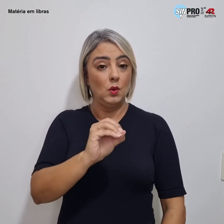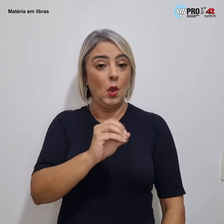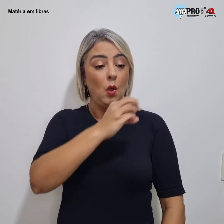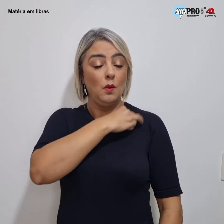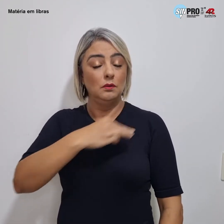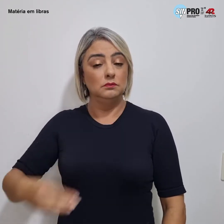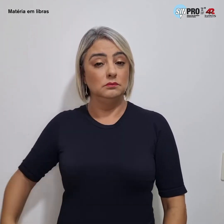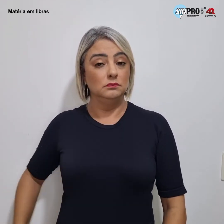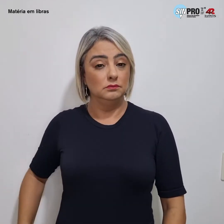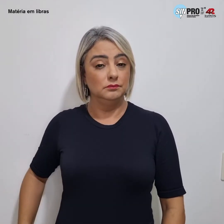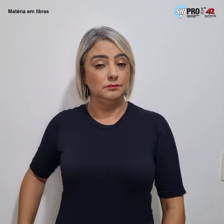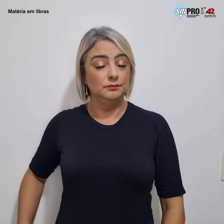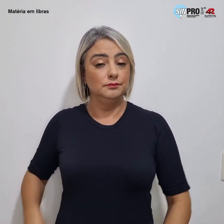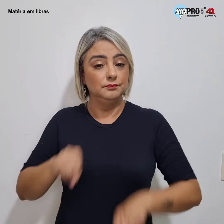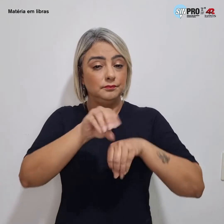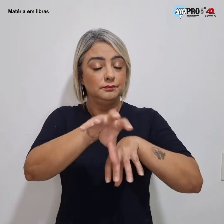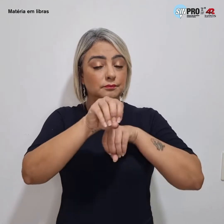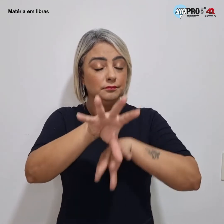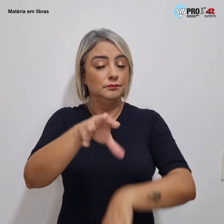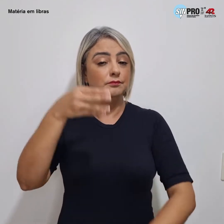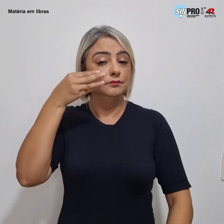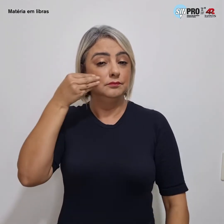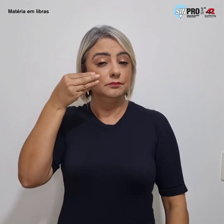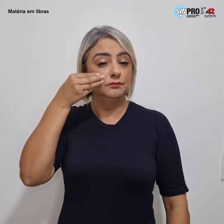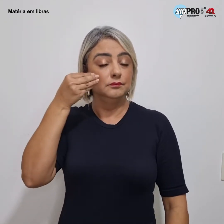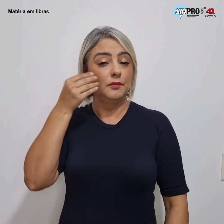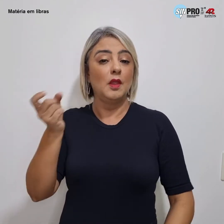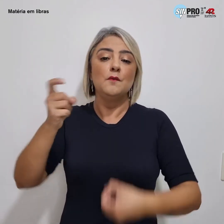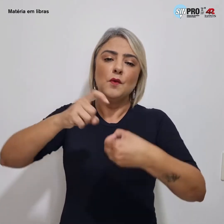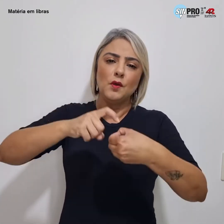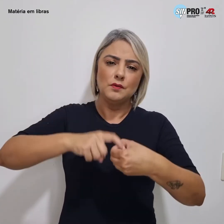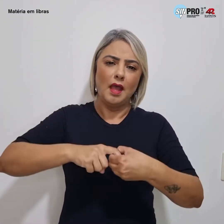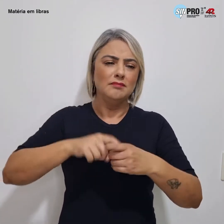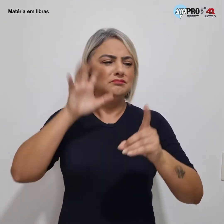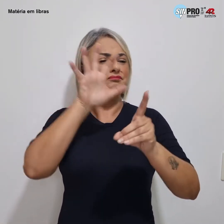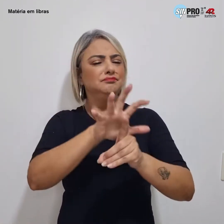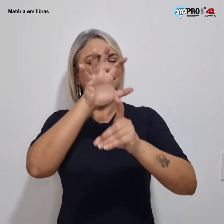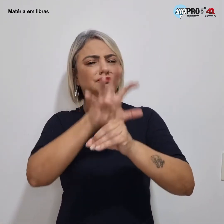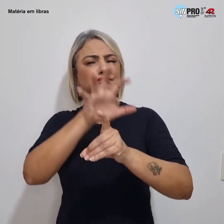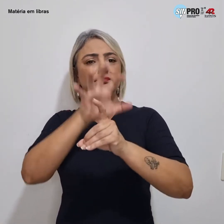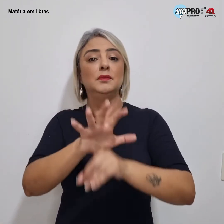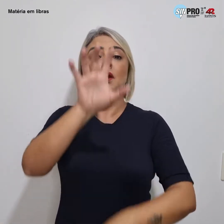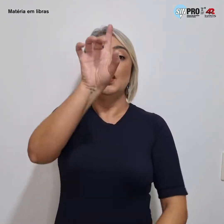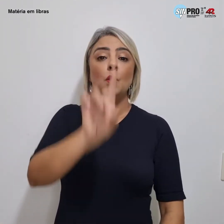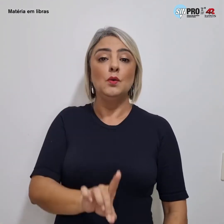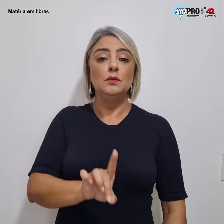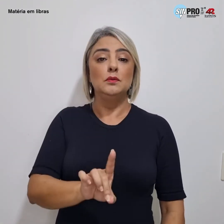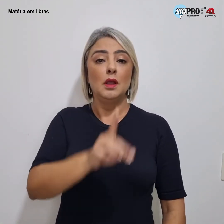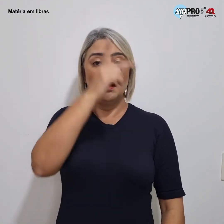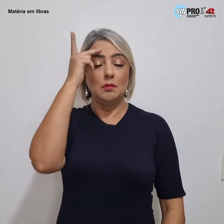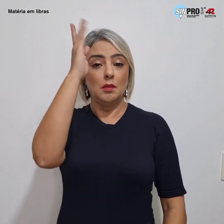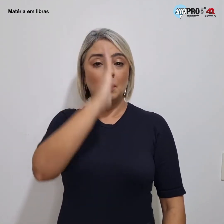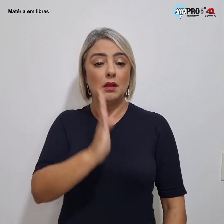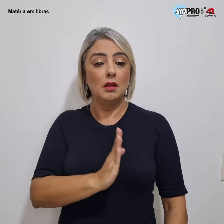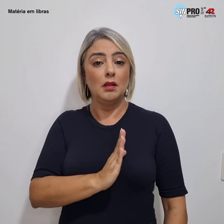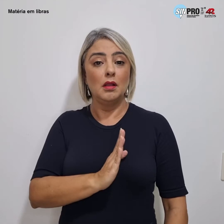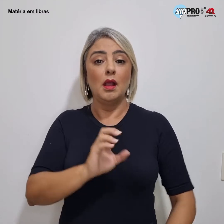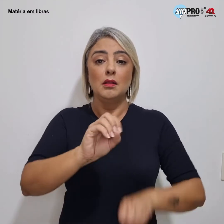o ministro da Educação, Milton Ribeiro, voltou a atacar o direito do brasileiro à